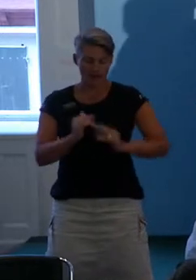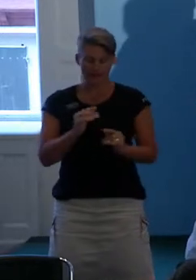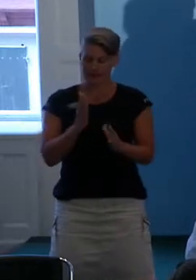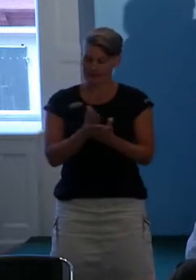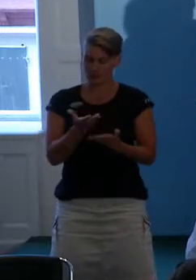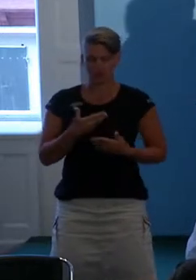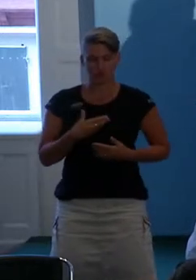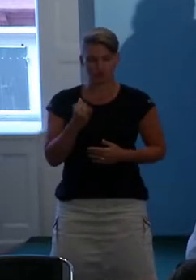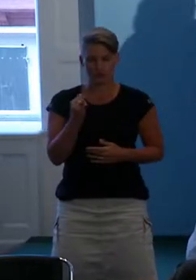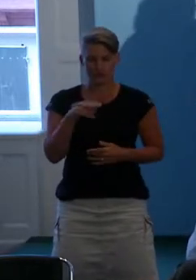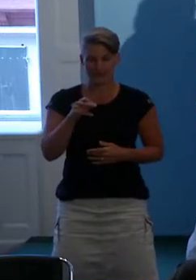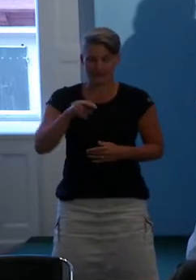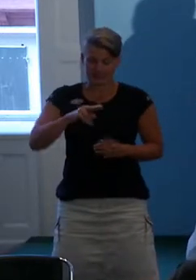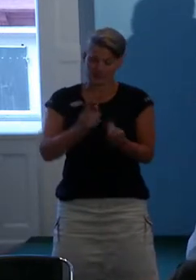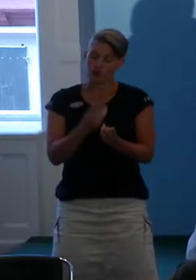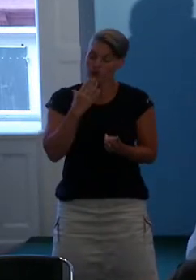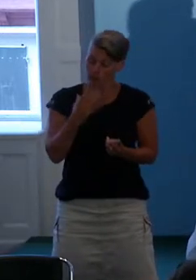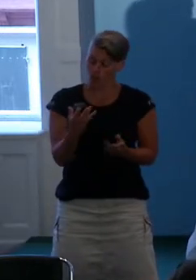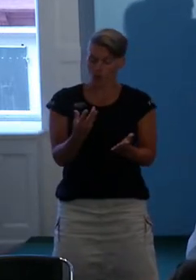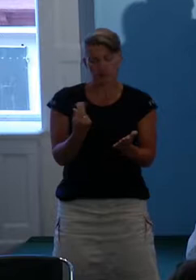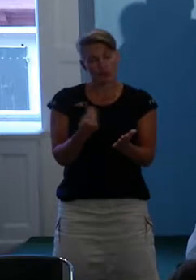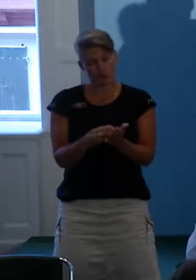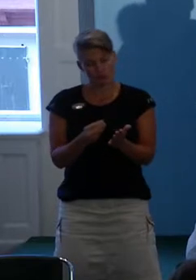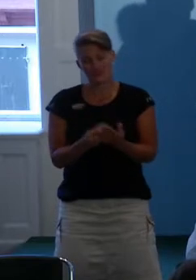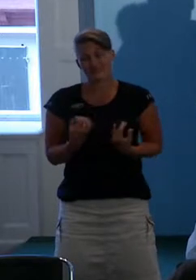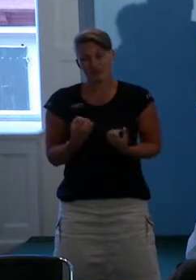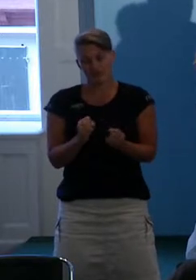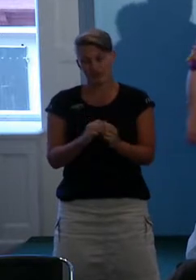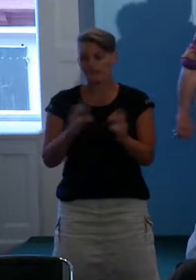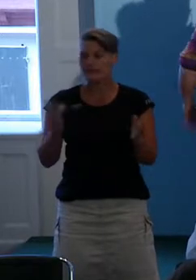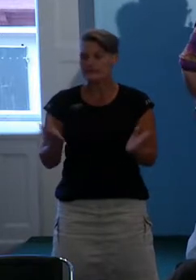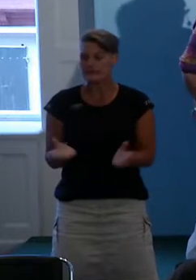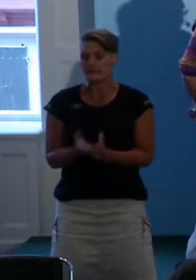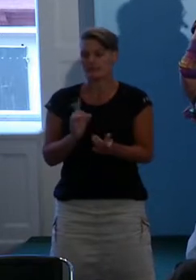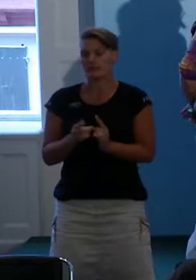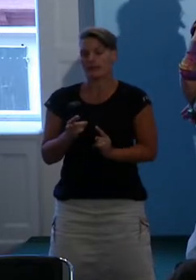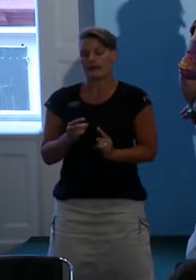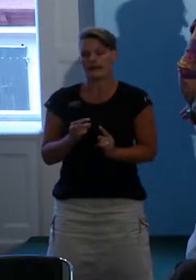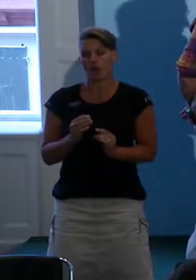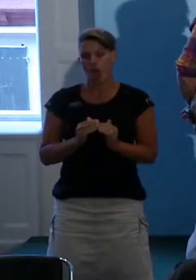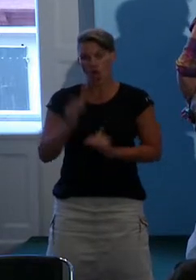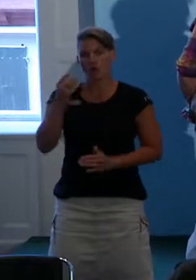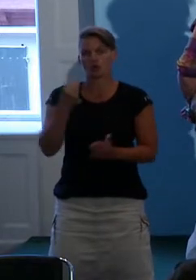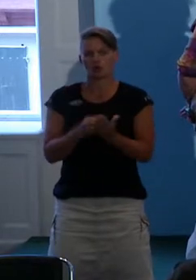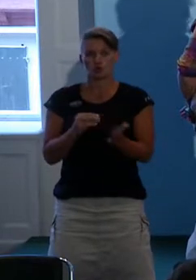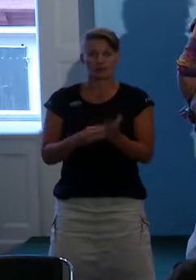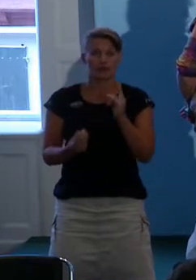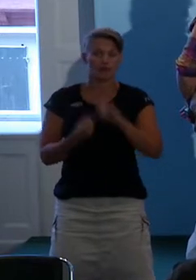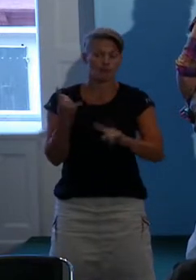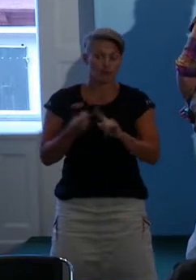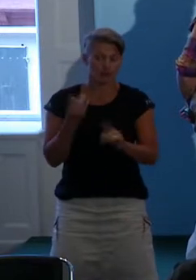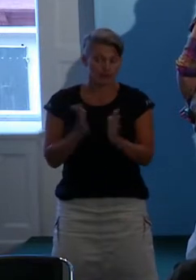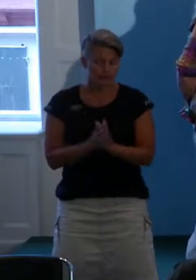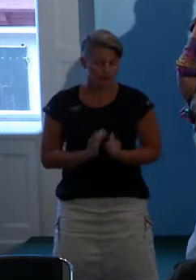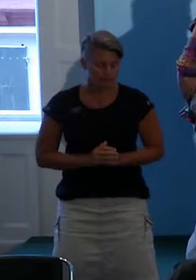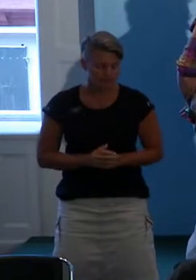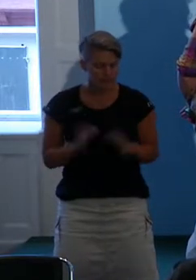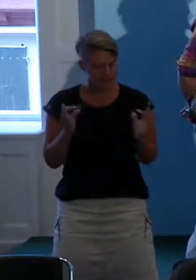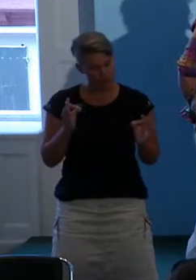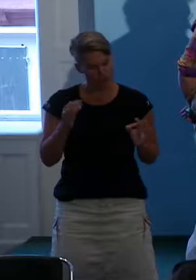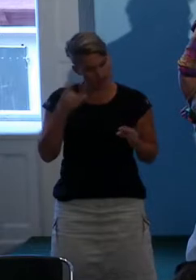som är väldigt kostnadseffektivt, men samtidigt så är det en väldigt hög initialkostnad. Och hur ser TLV